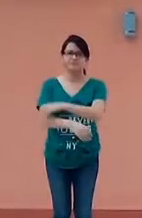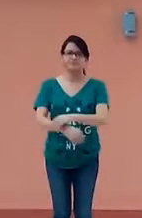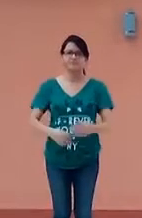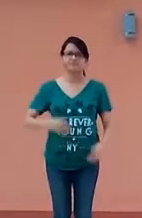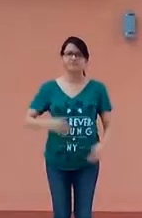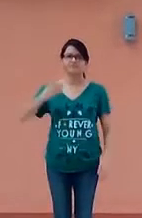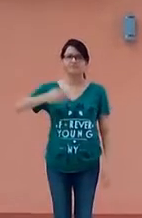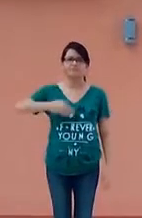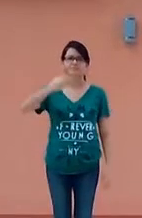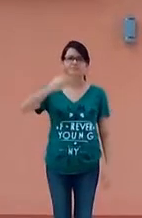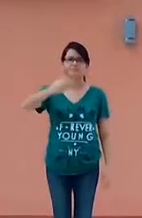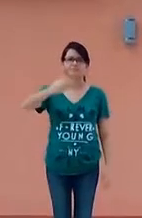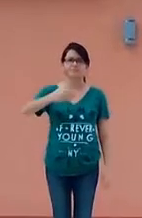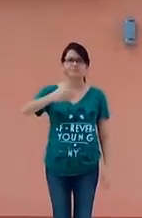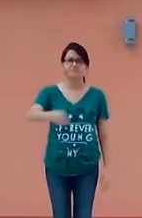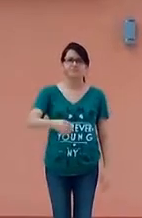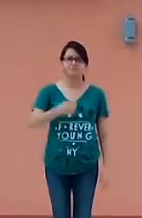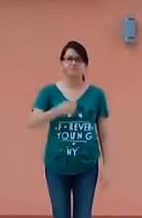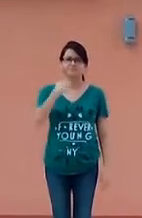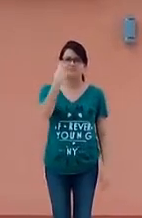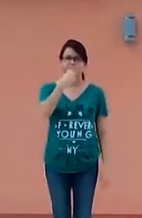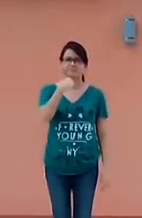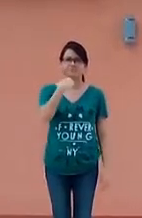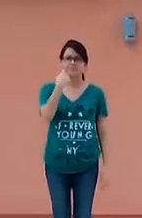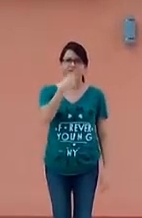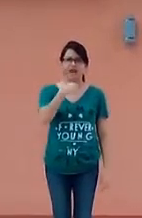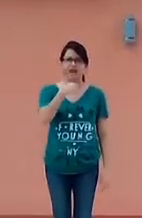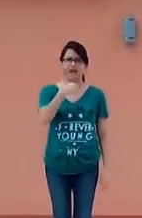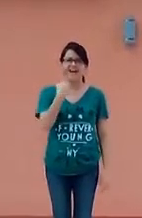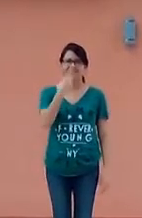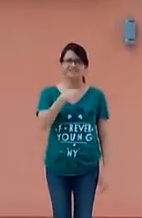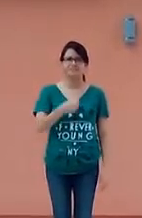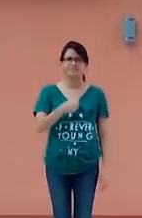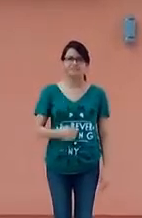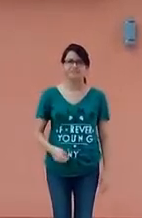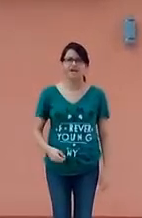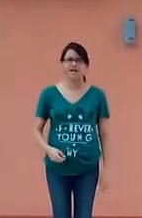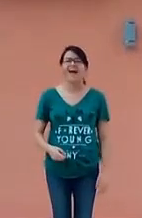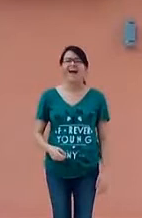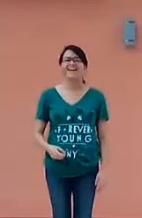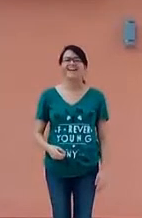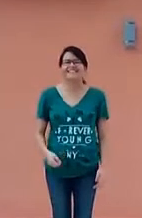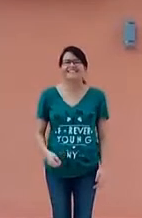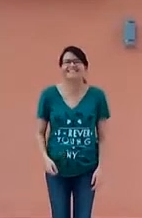No logramos eficacia a los 15 metros. Una de las decisiones es